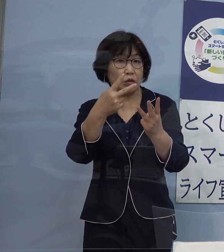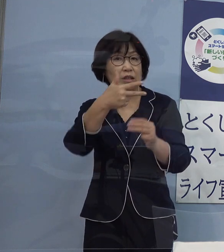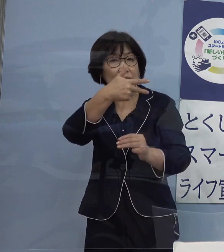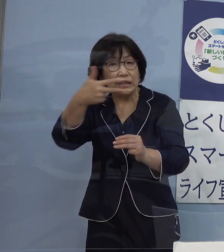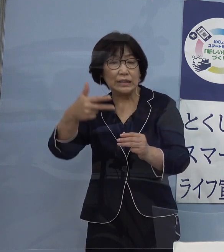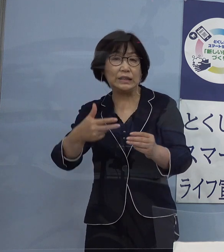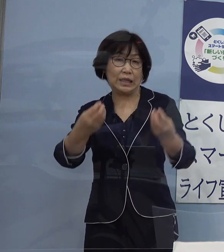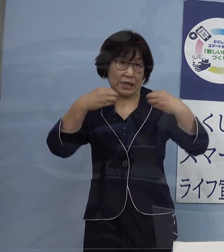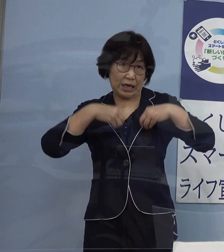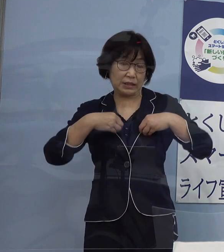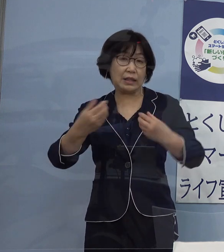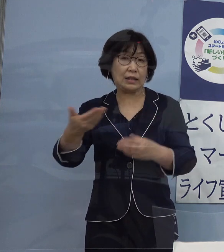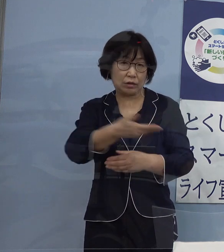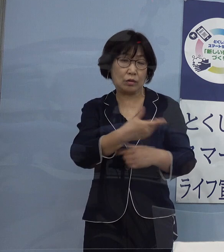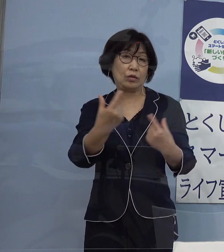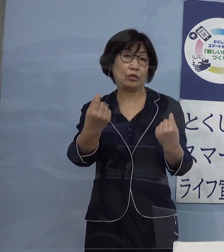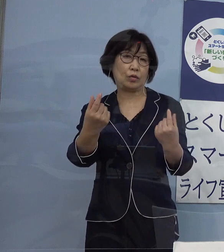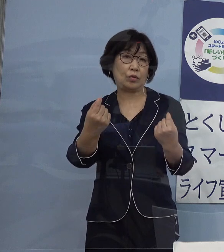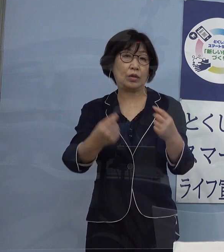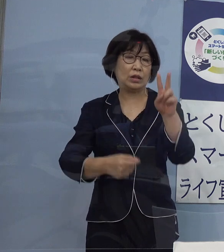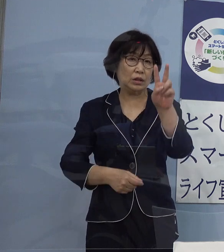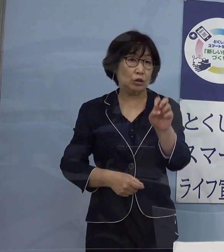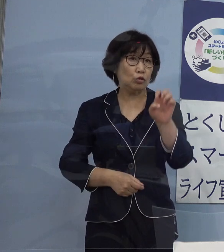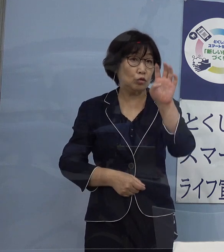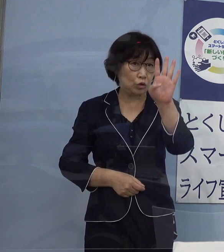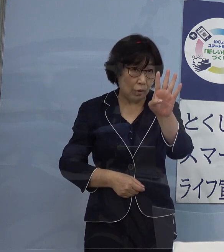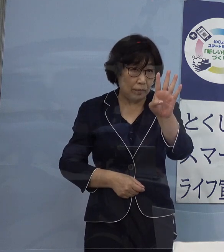の方ということ で、24人増えたということ、 はい、